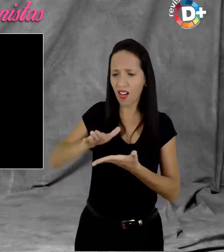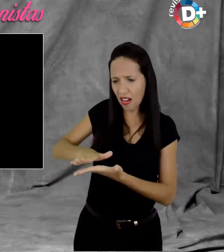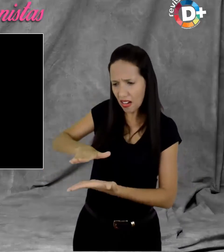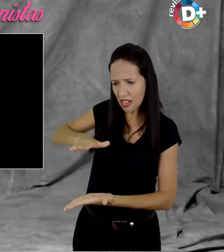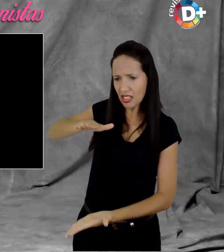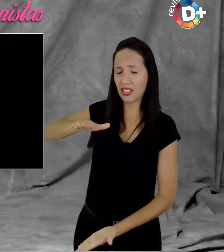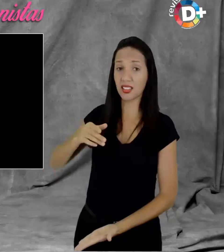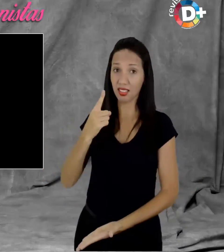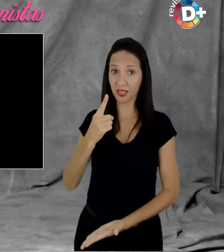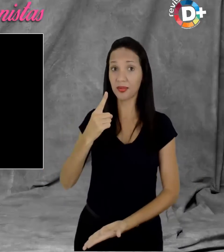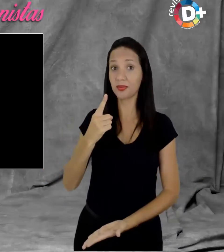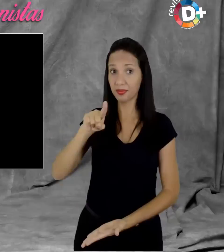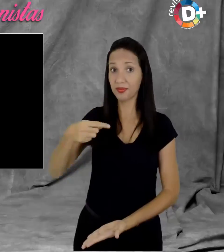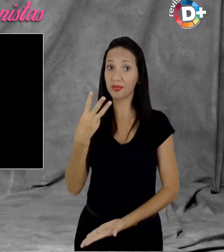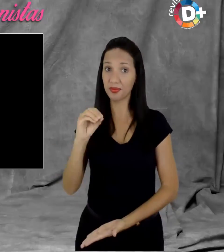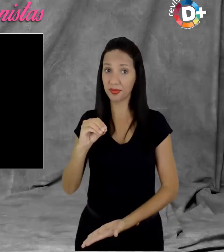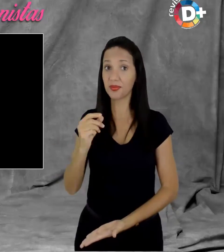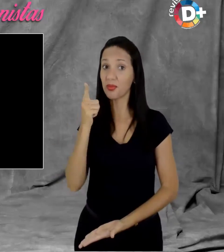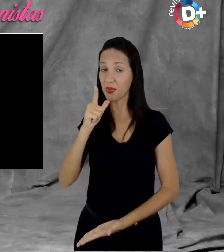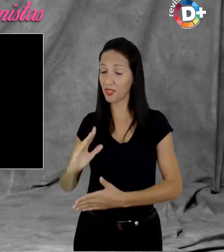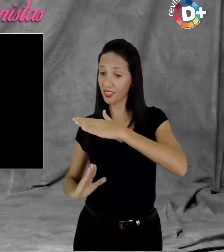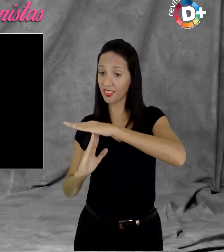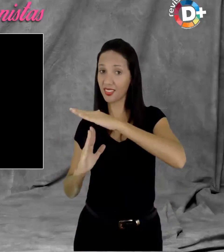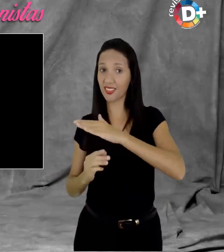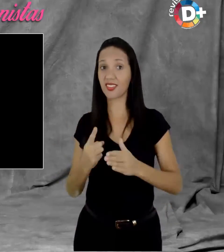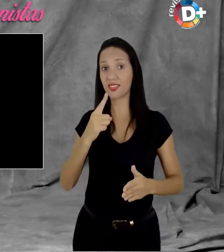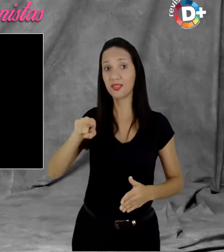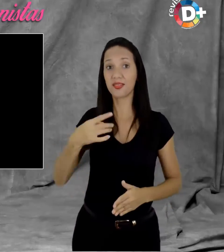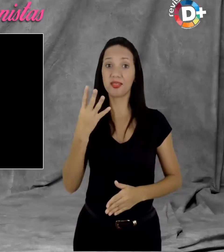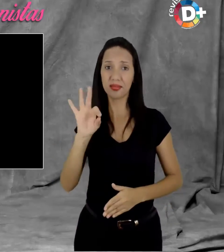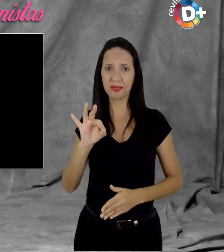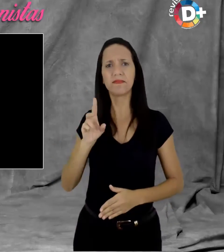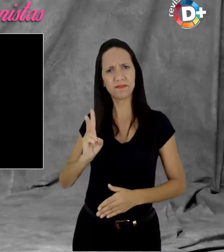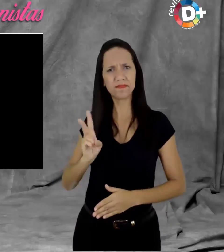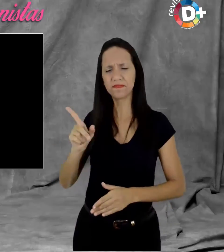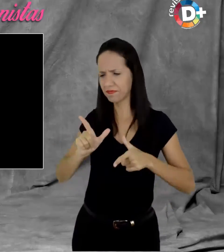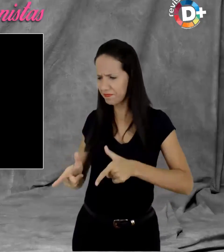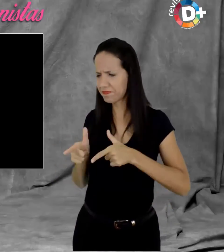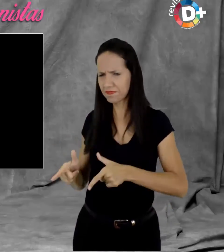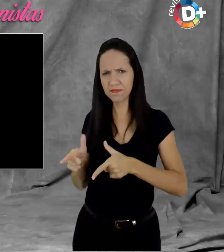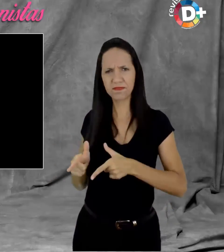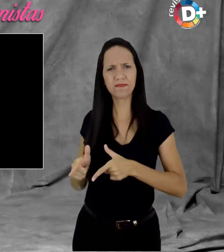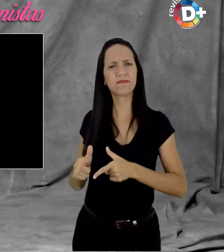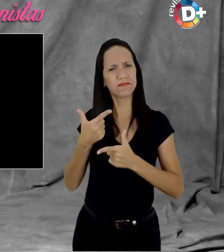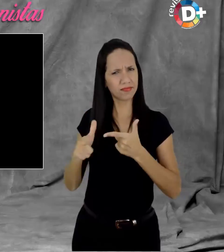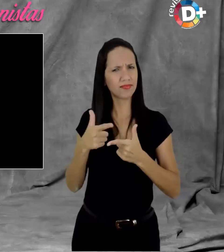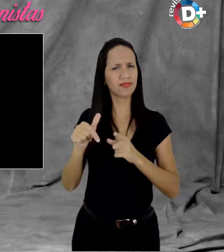com 1,40 m no máximo. Vai continuar sofrendo bullying e vai continuar com os problemas que a sociedade